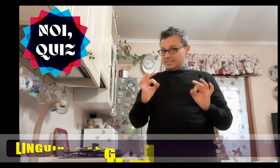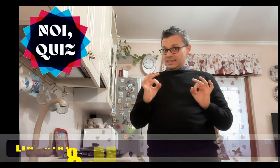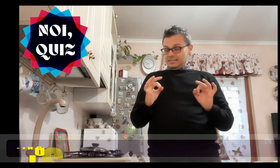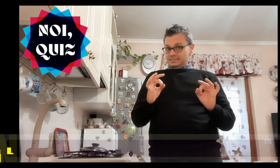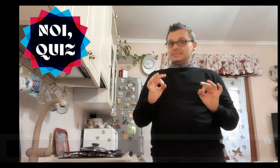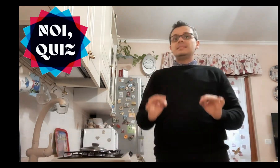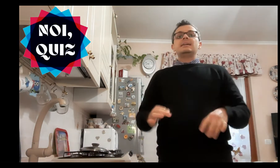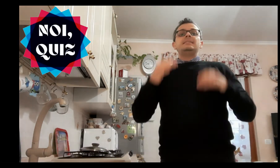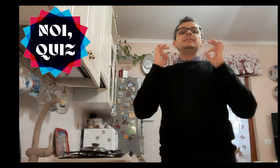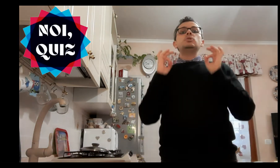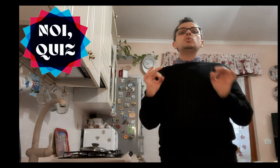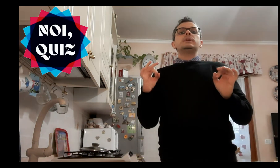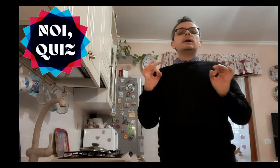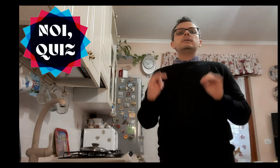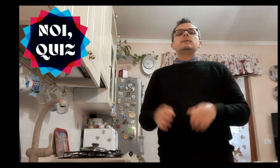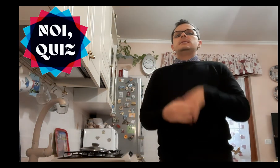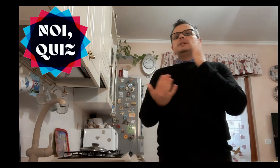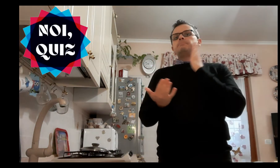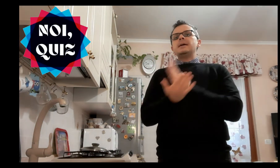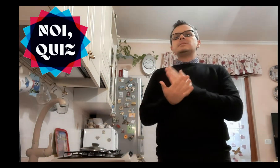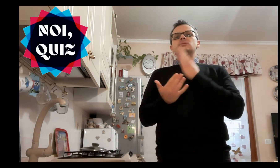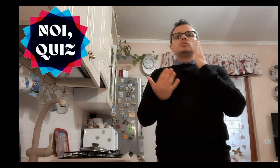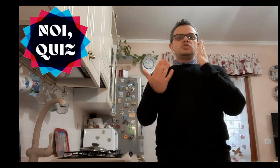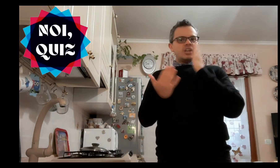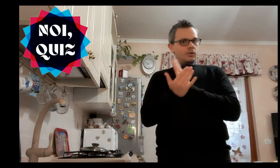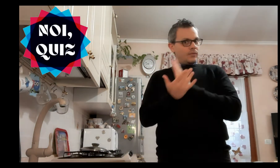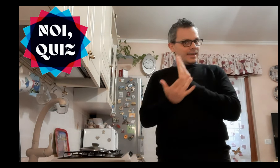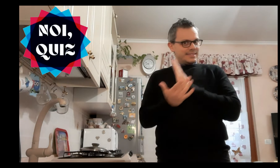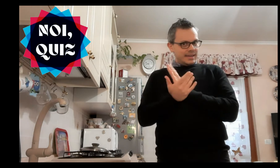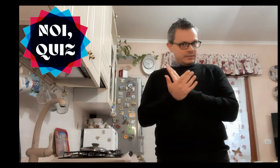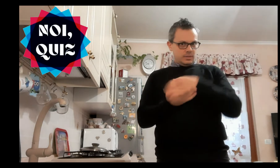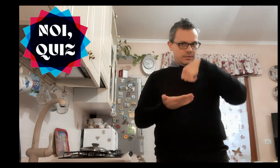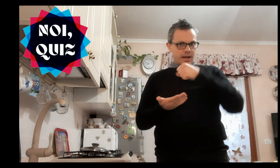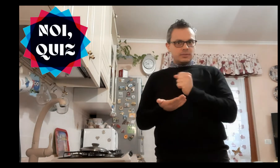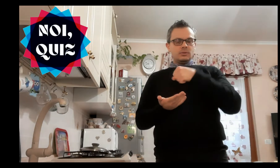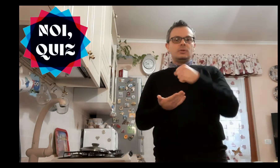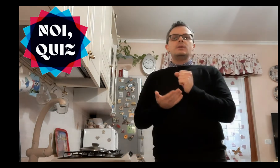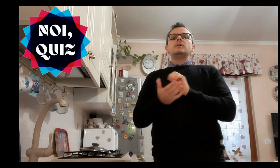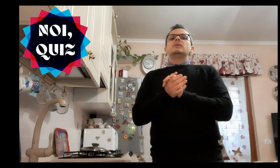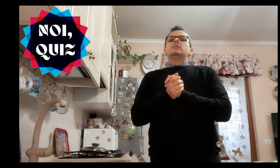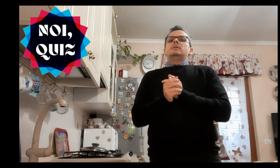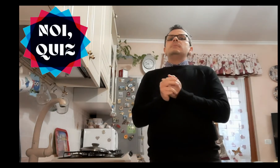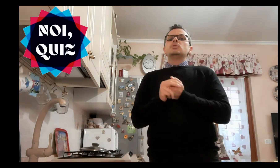Rigorosamente, in Liguria, il pesto genovese, quindi fatto al